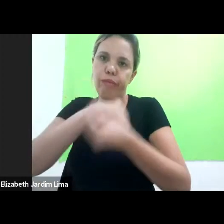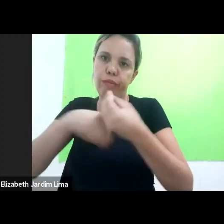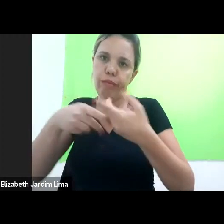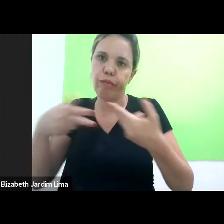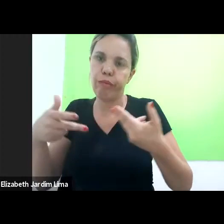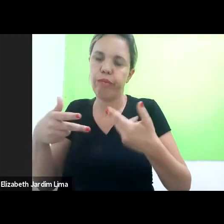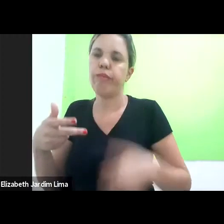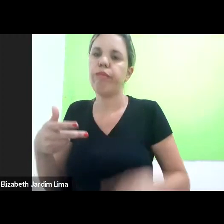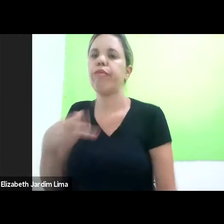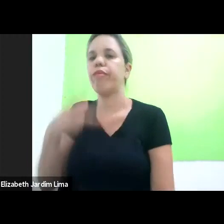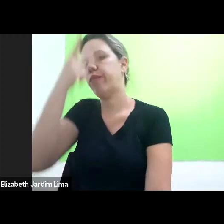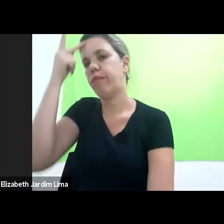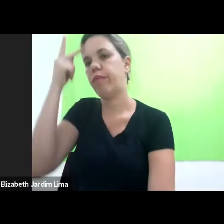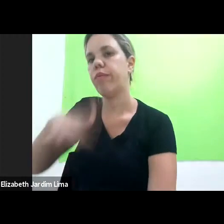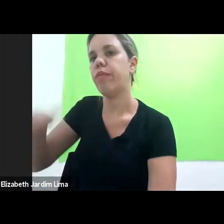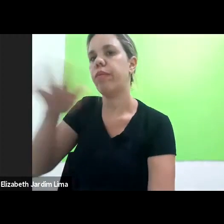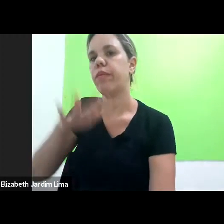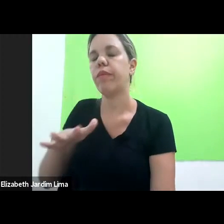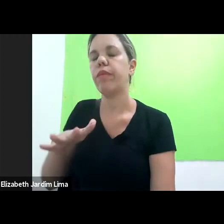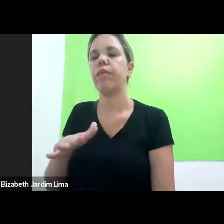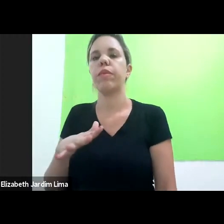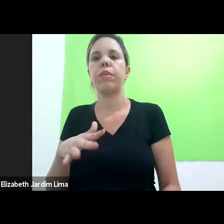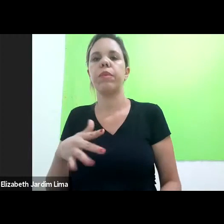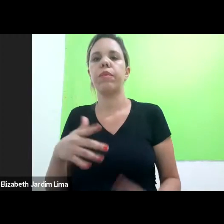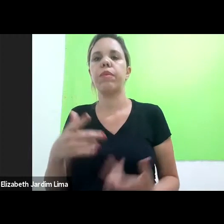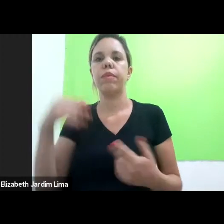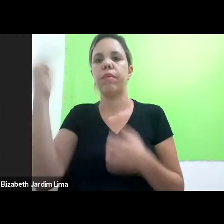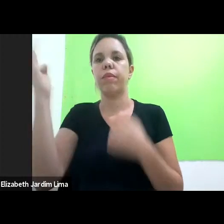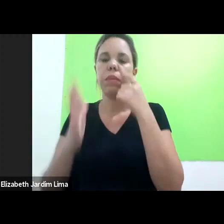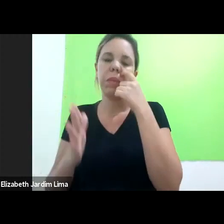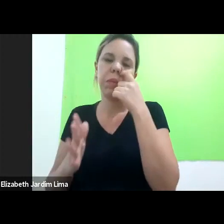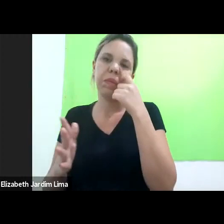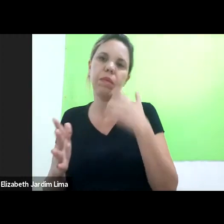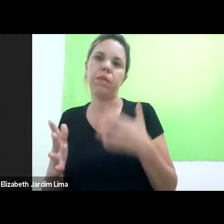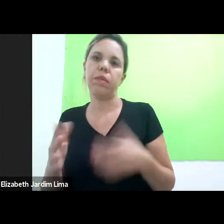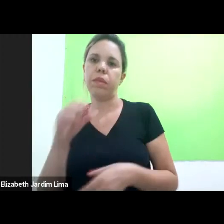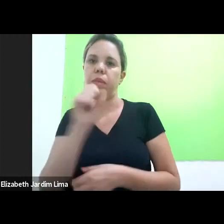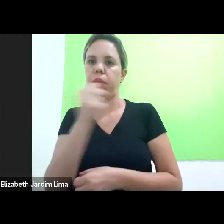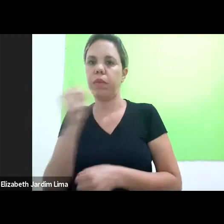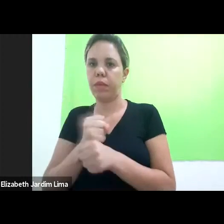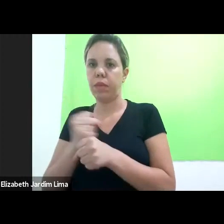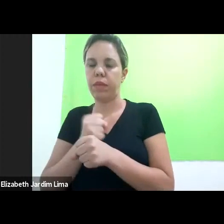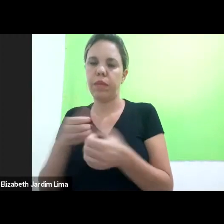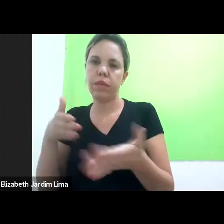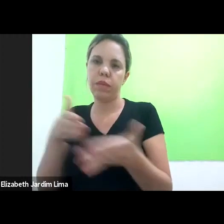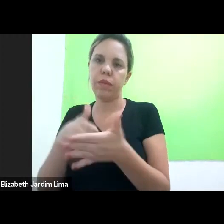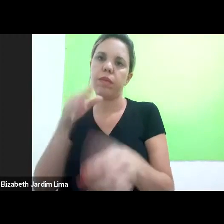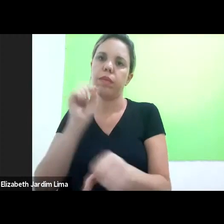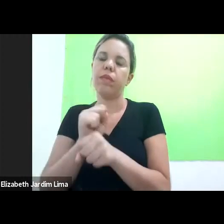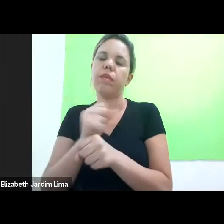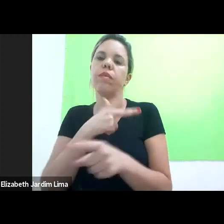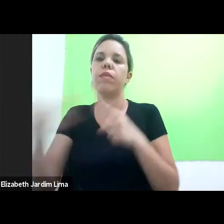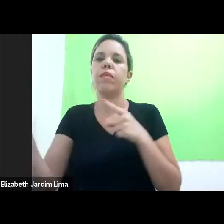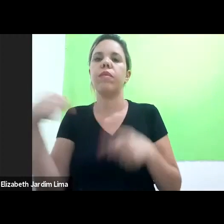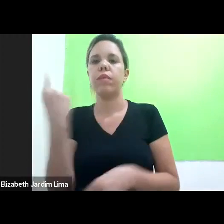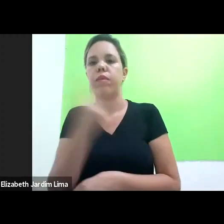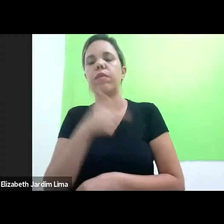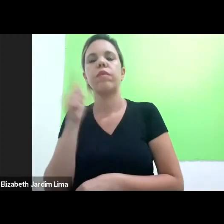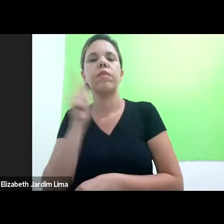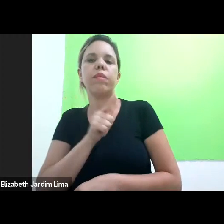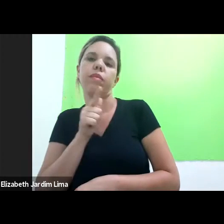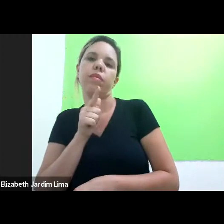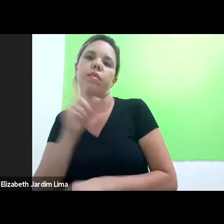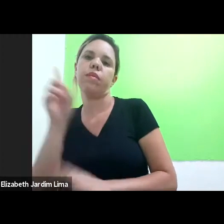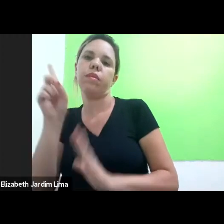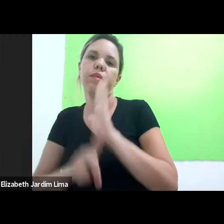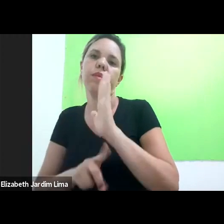de povos, e a gente tinha que integrar a comunhão nacional. Em 88 isso é rompido, foi conquistado, nós conquistamos um direito,